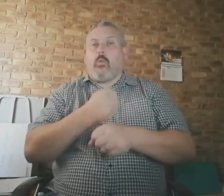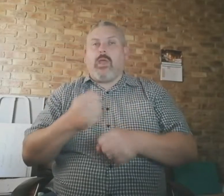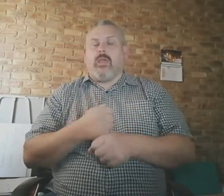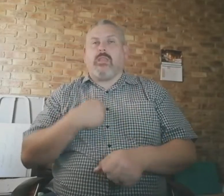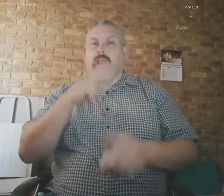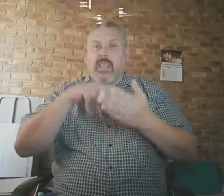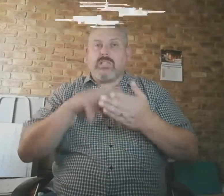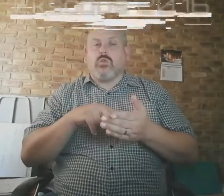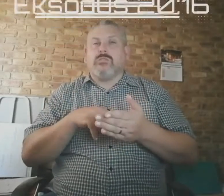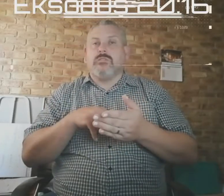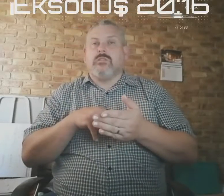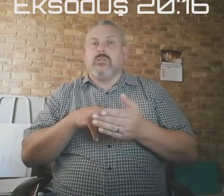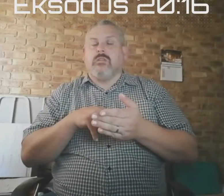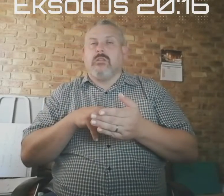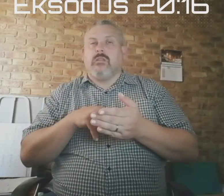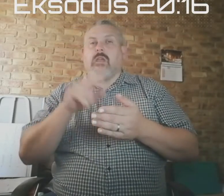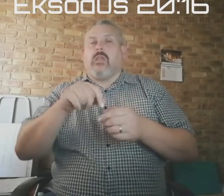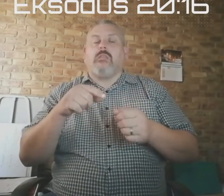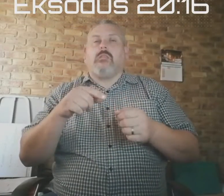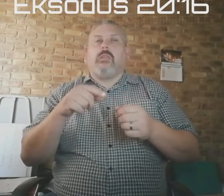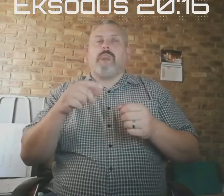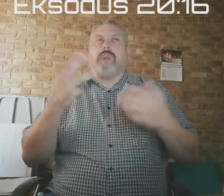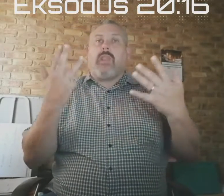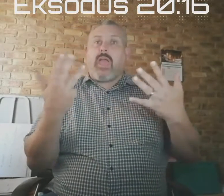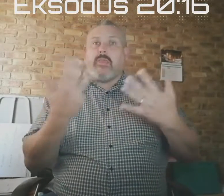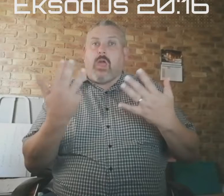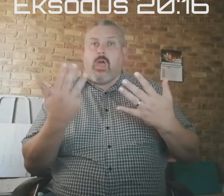geboeie, Dan lees ons die negende